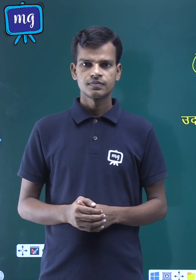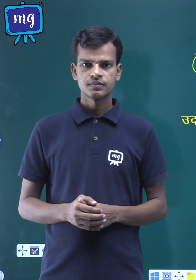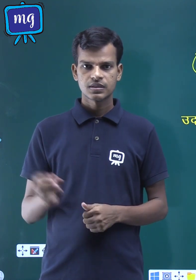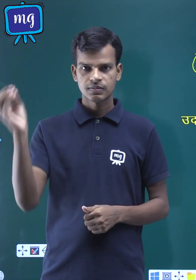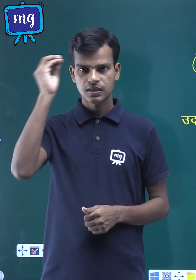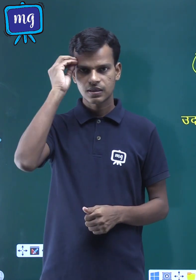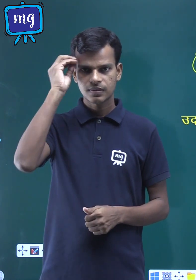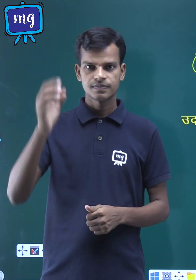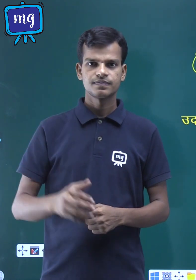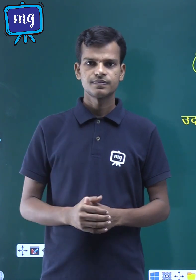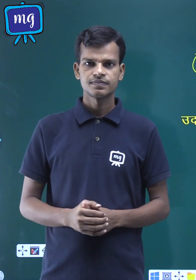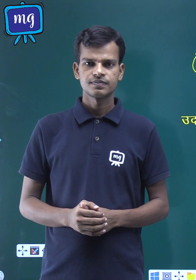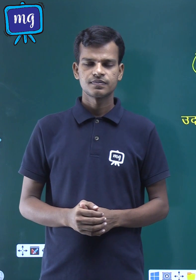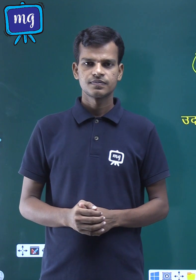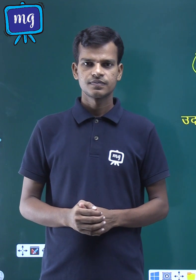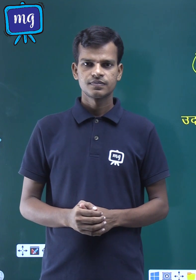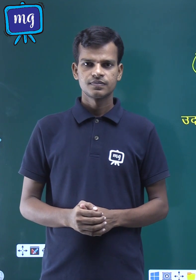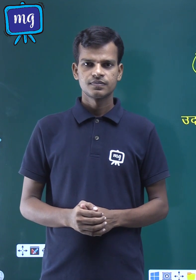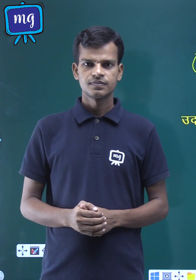समझ आ गया?